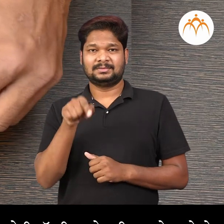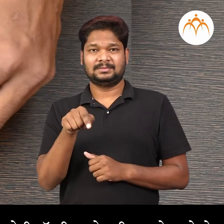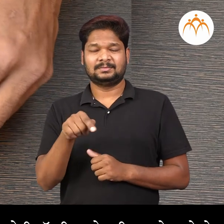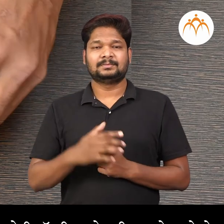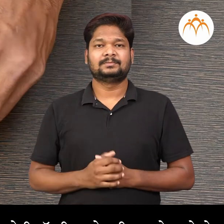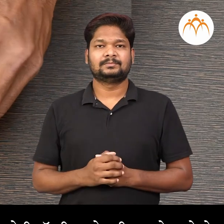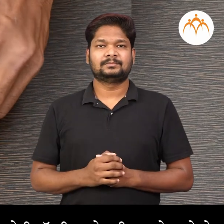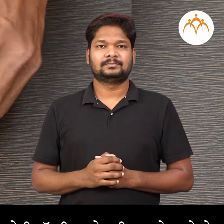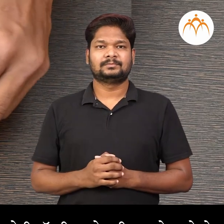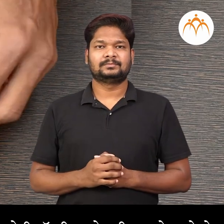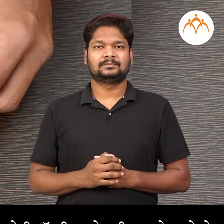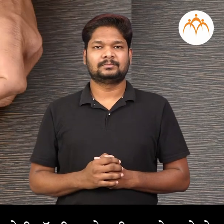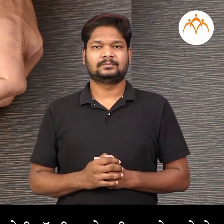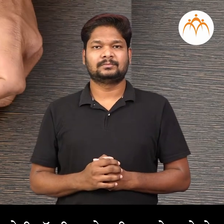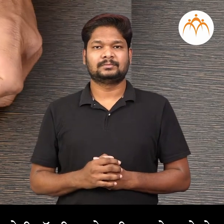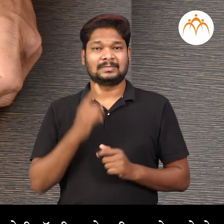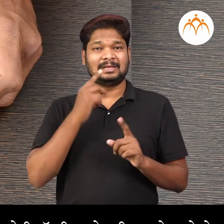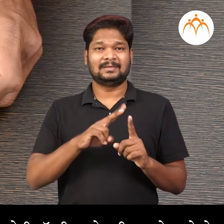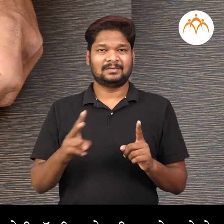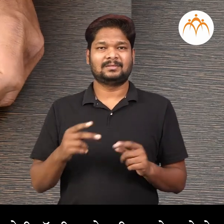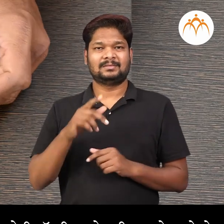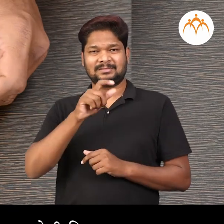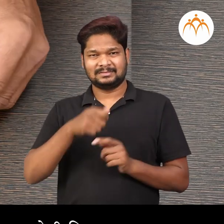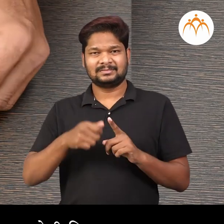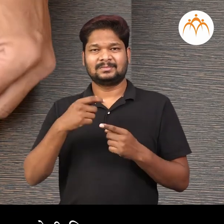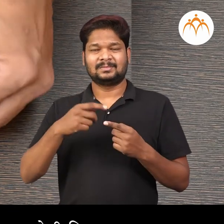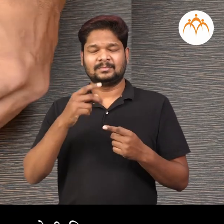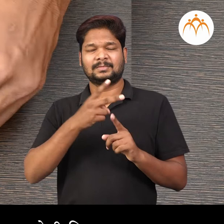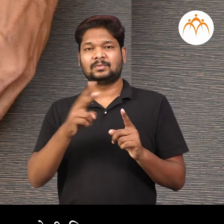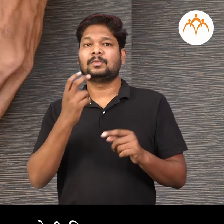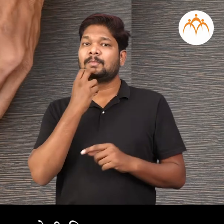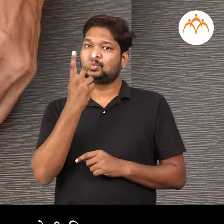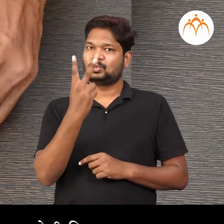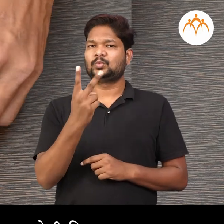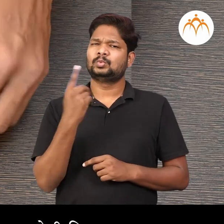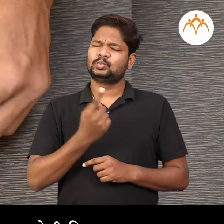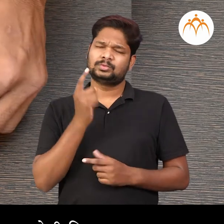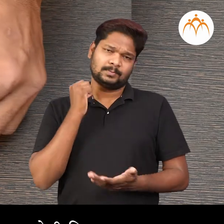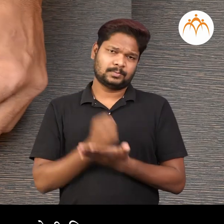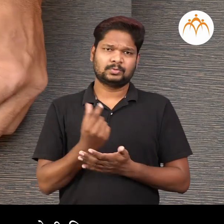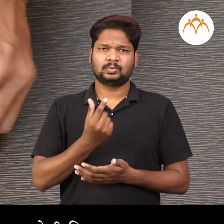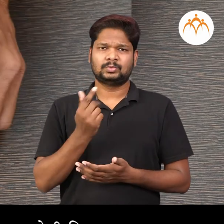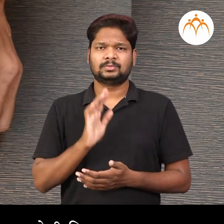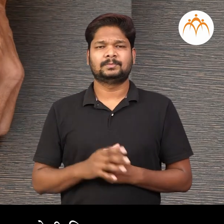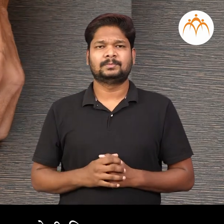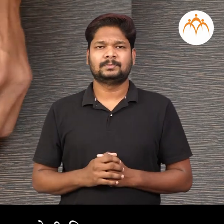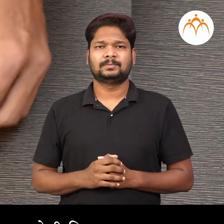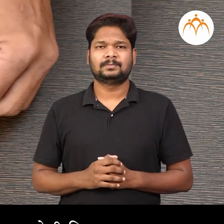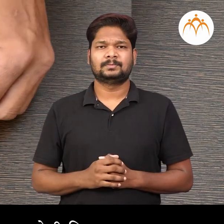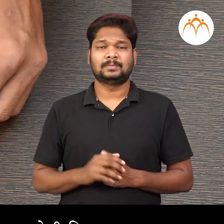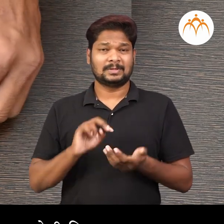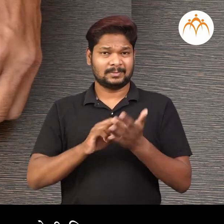बैटरी सा ने उपयोग दोहरे बैटरी एक